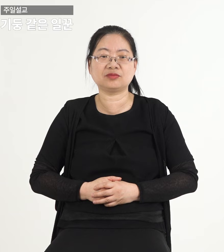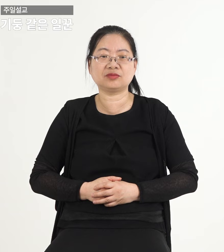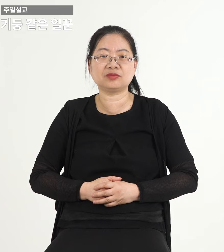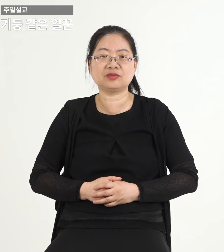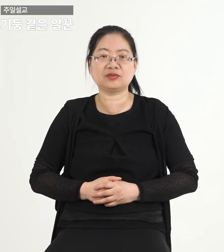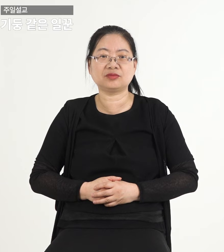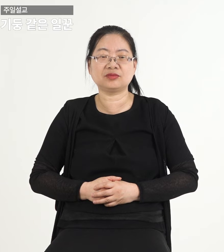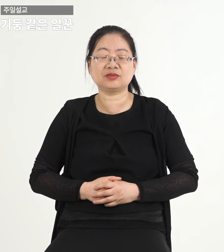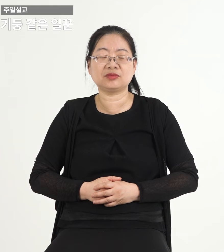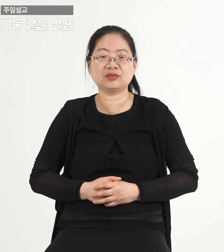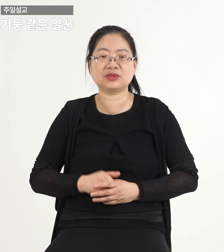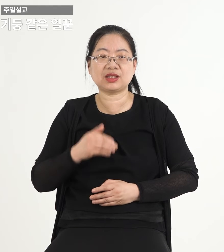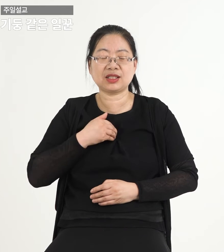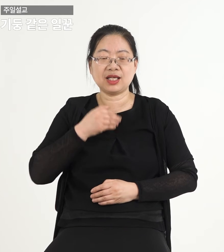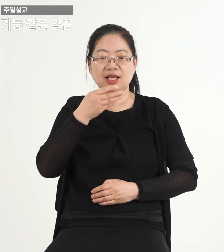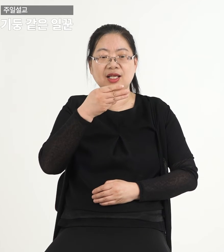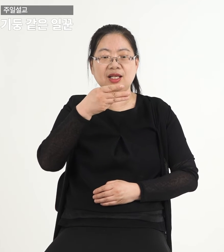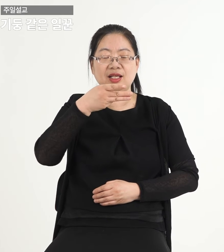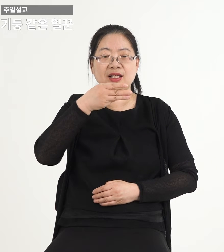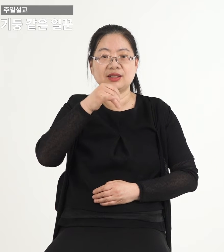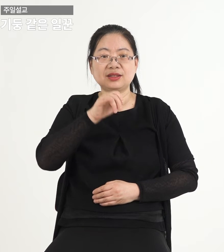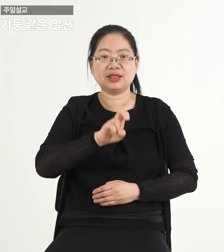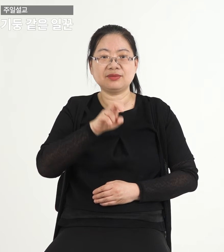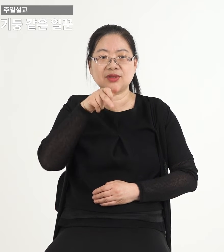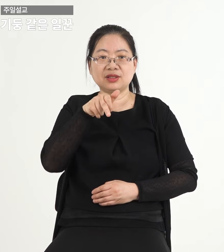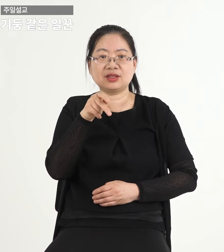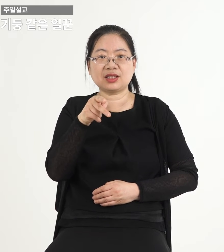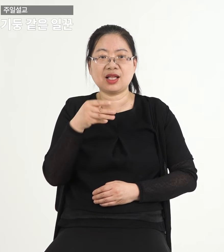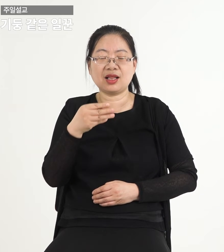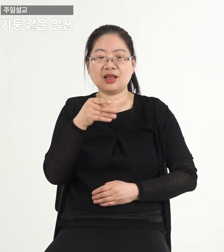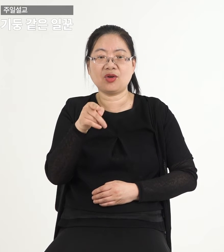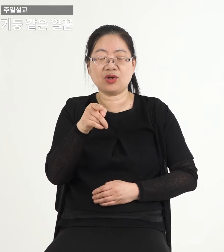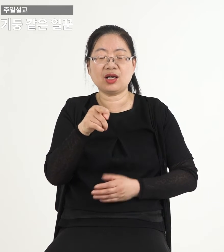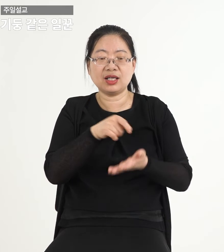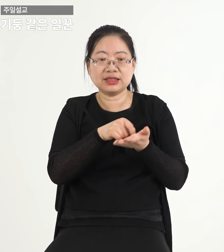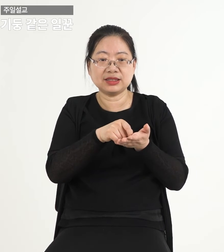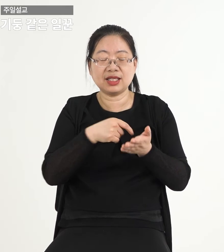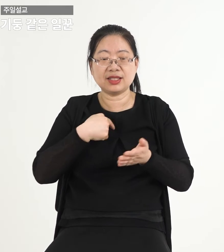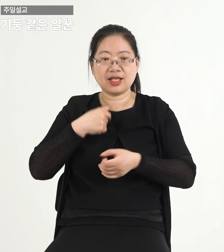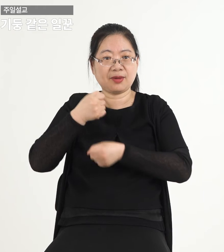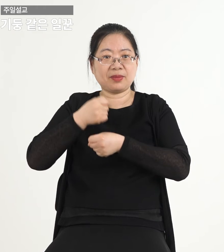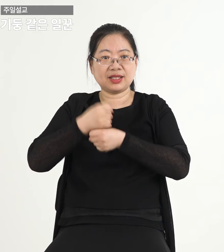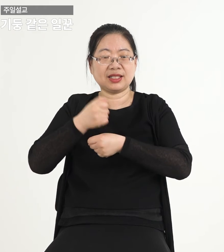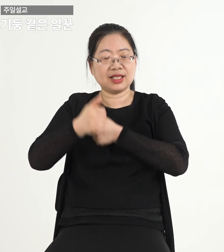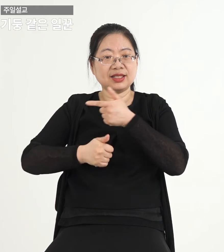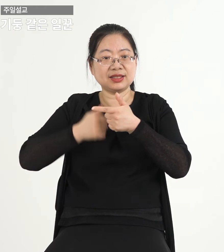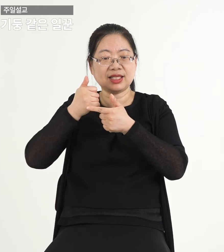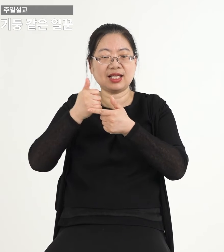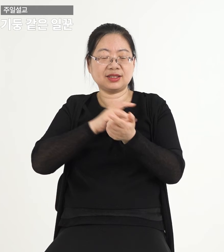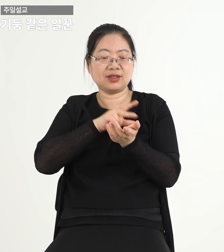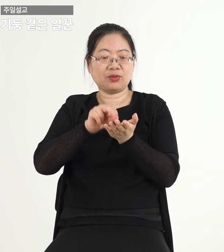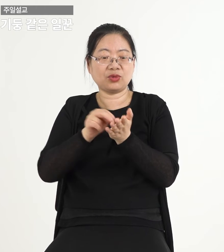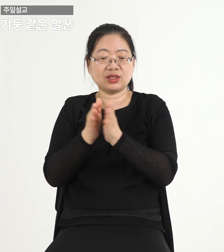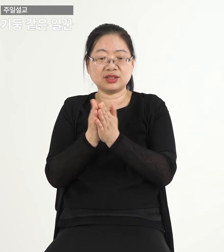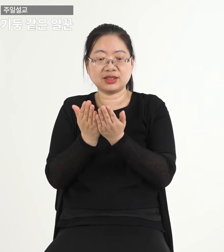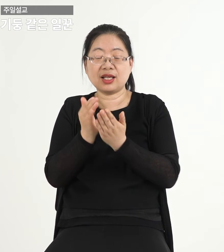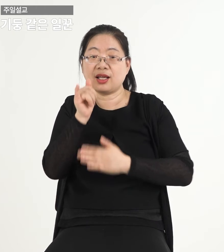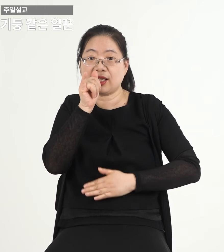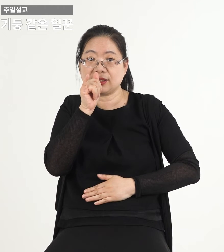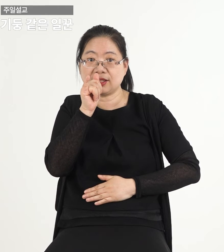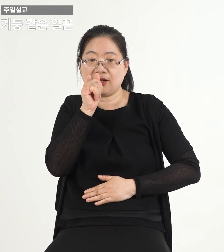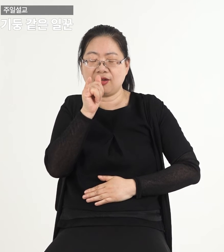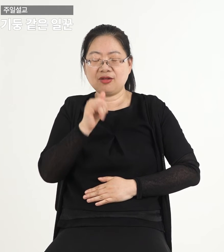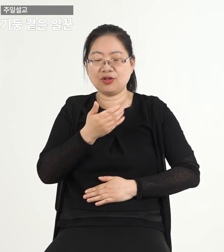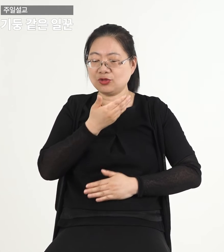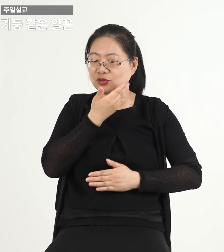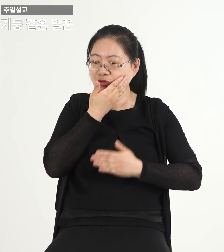팀 켈러가 쓴 얼마 전에 작고하신 분인데 내가 만든 신이라는 책이 있어요. 거기에